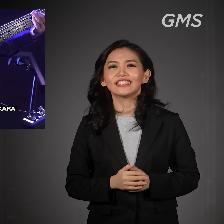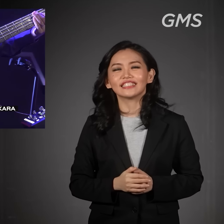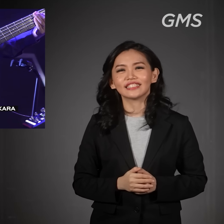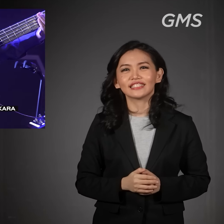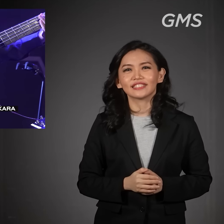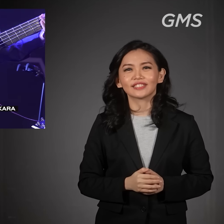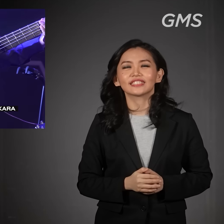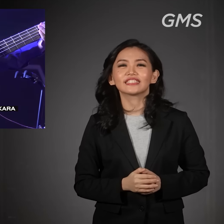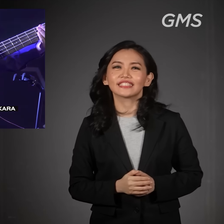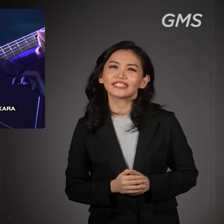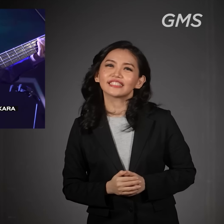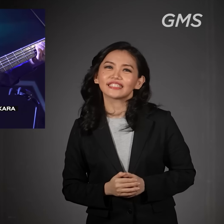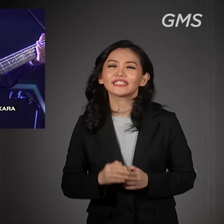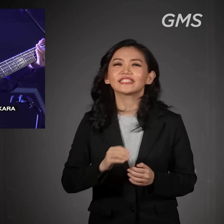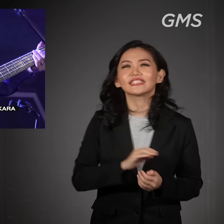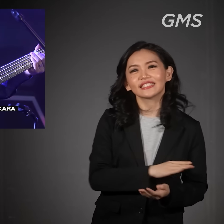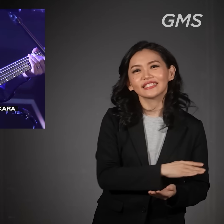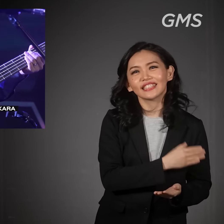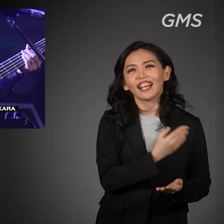Dia.